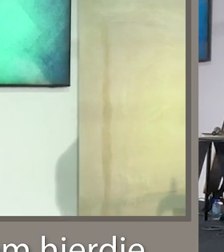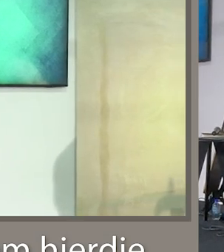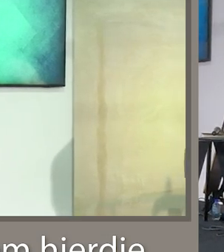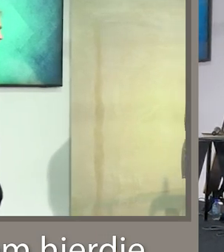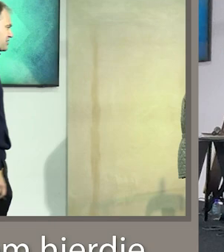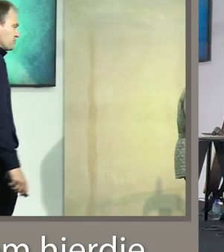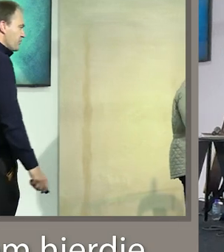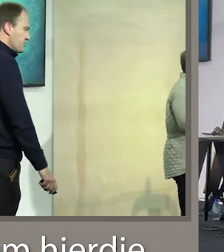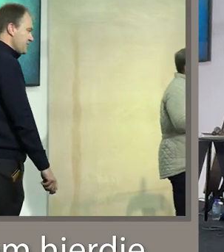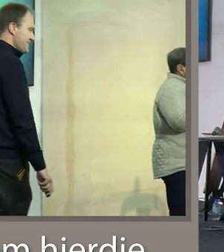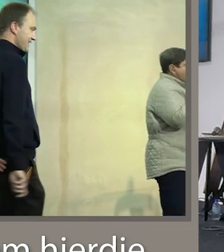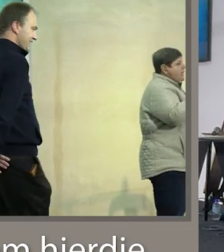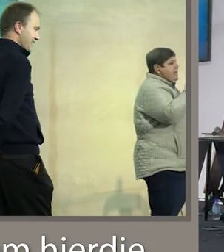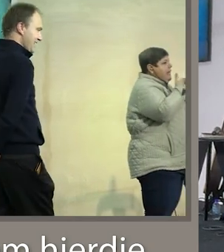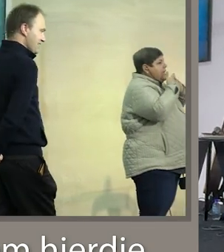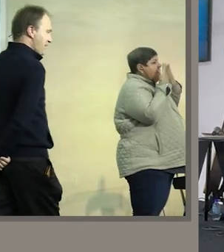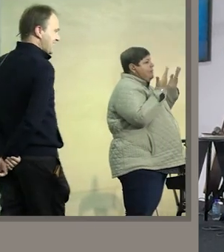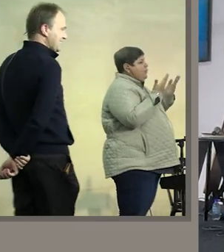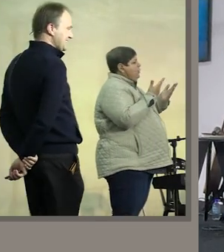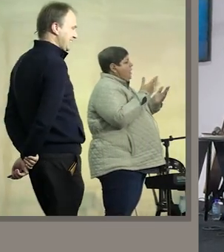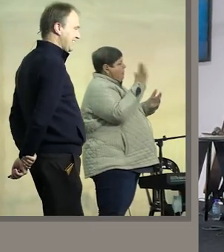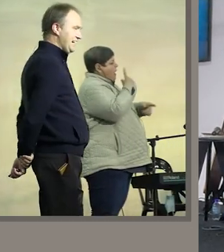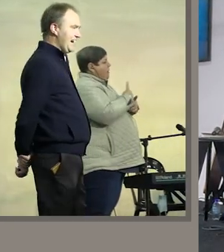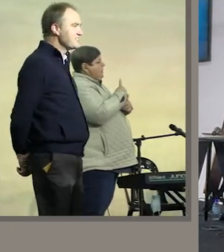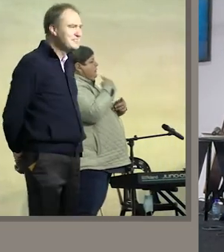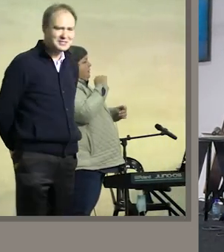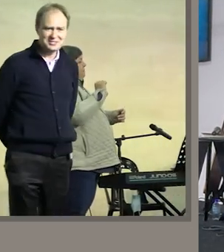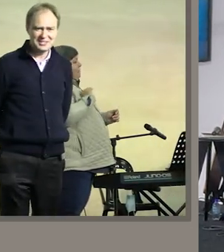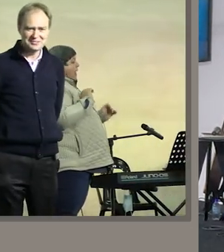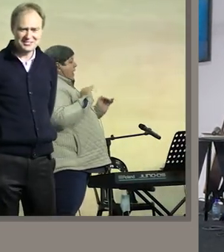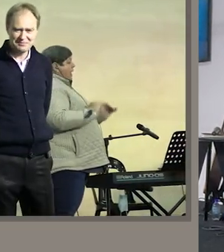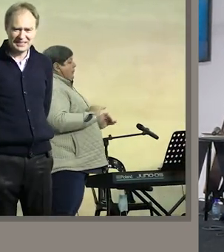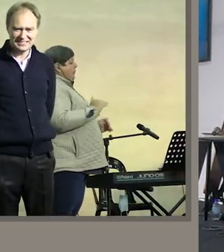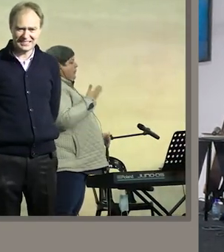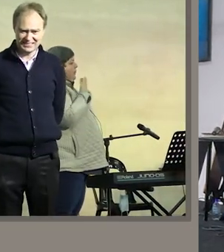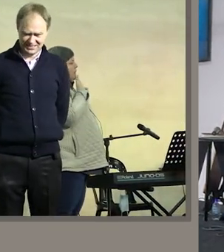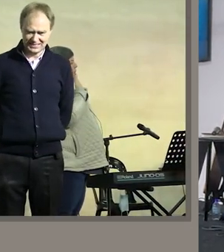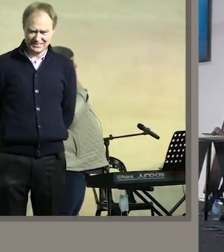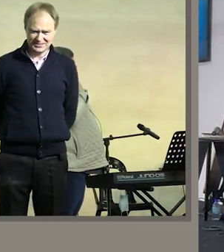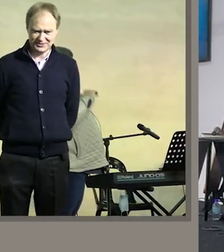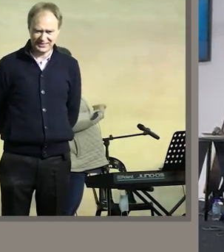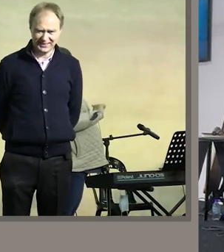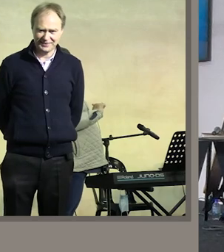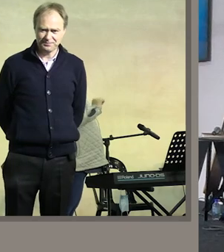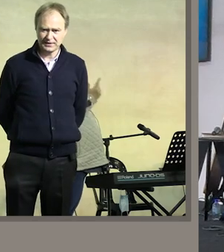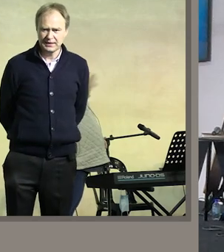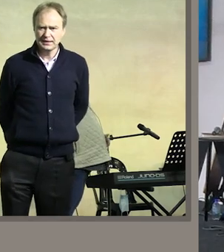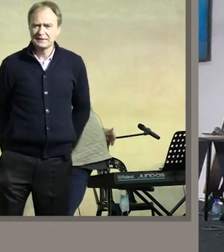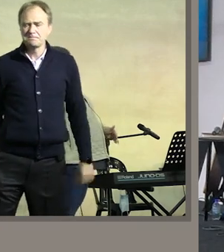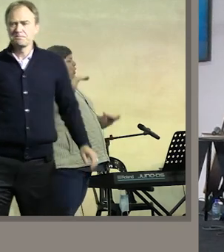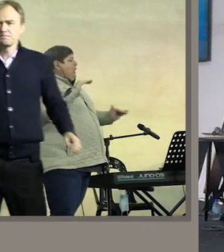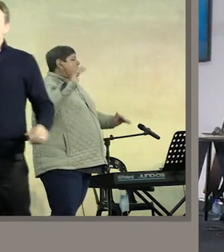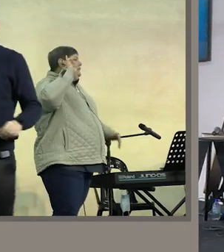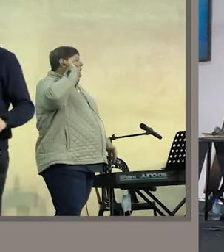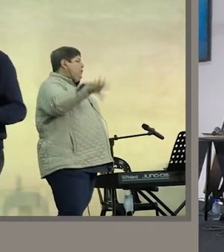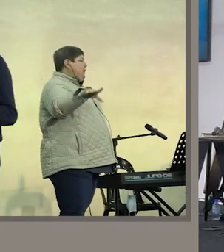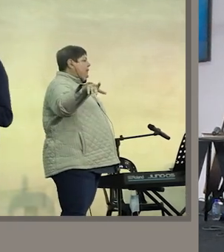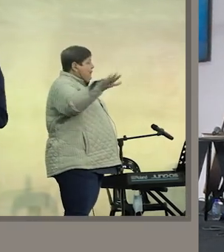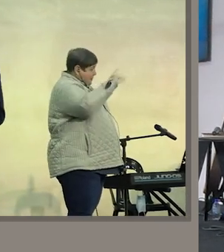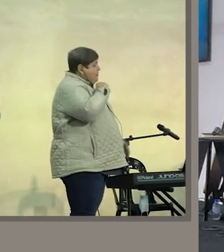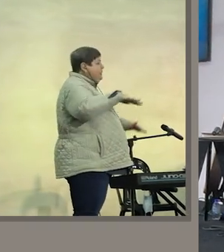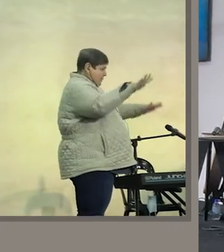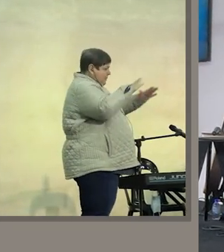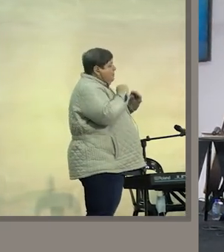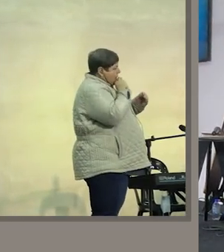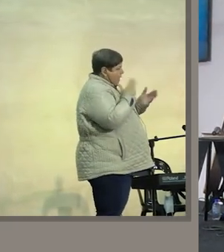gesegde, daar's niemand so mooi soos my kind nie. En daar's niemand so stout soos die Bybel se kinders nie. Is dit nie so nie, nee? Maar ek